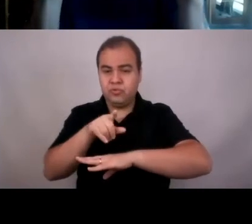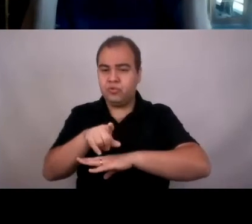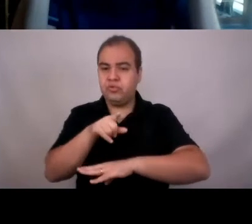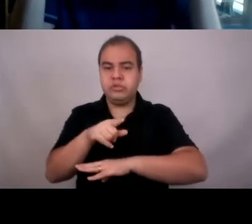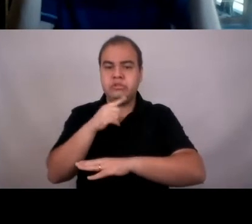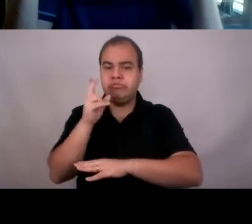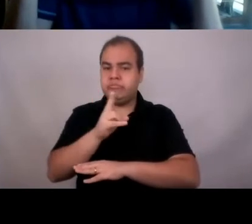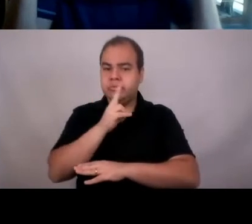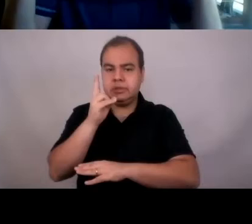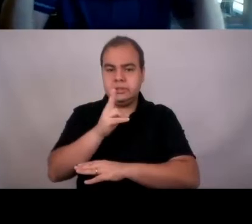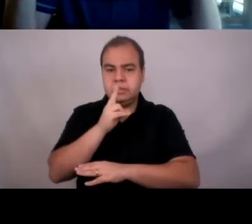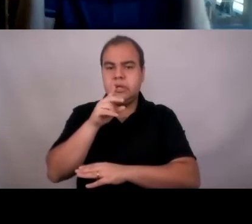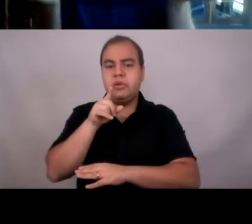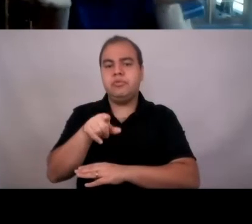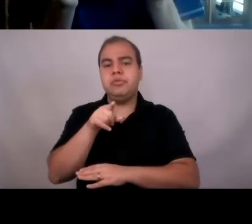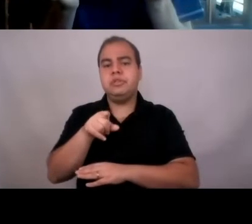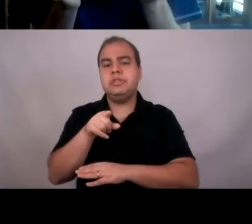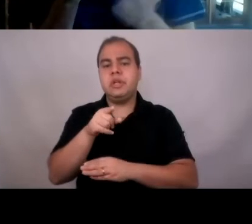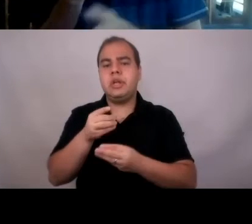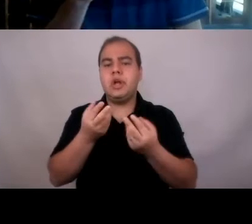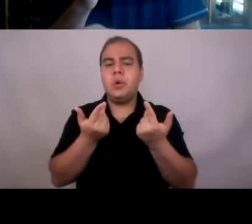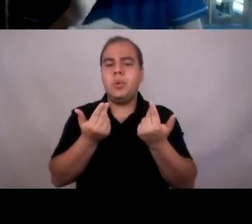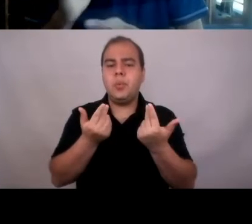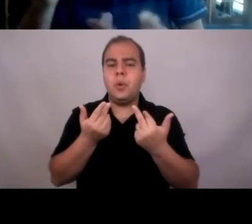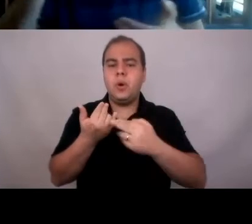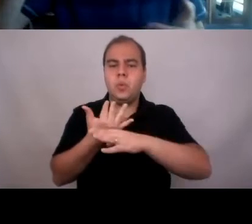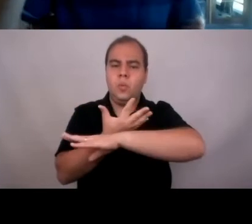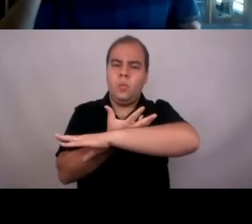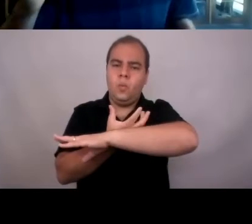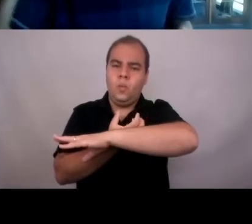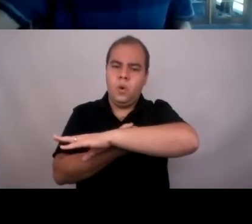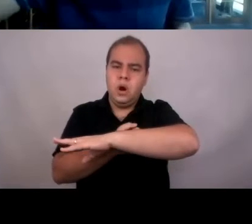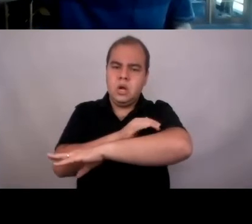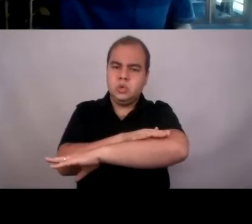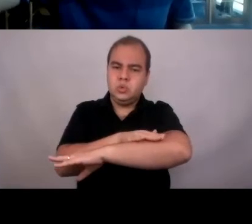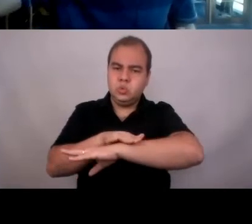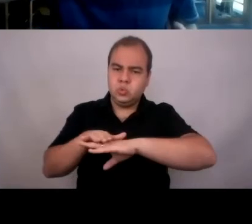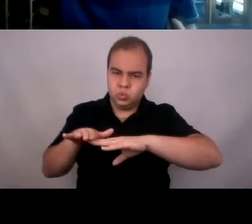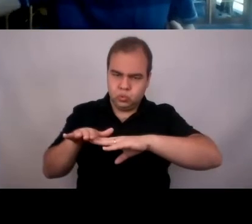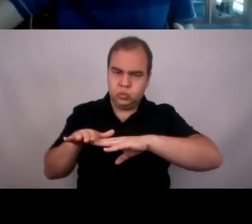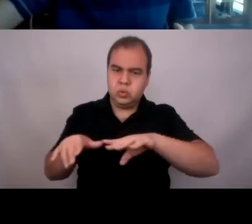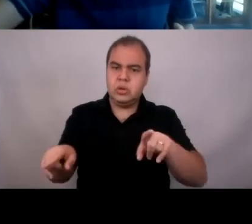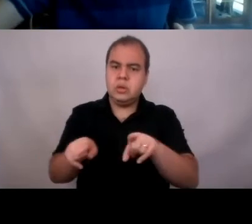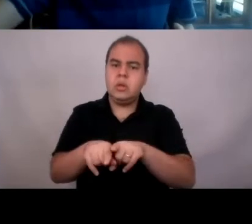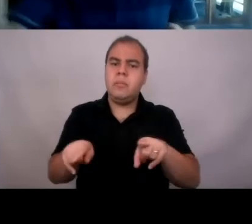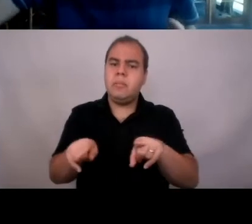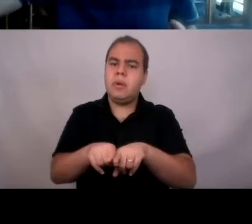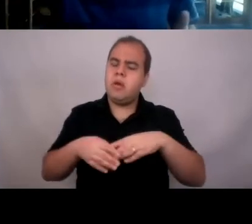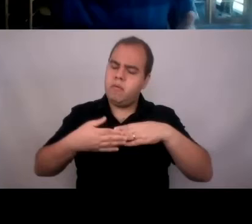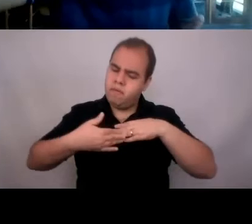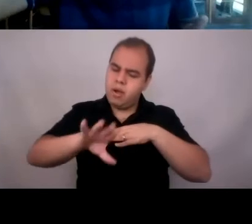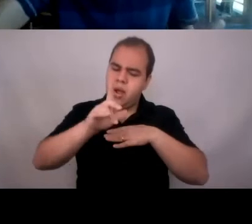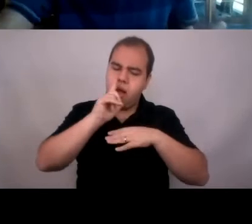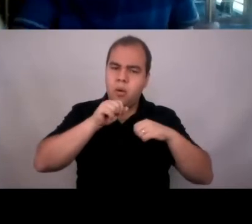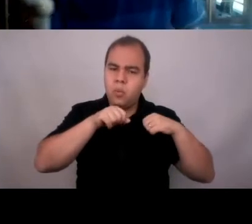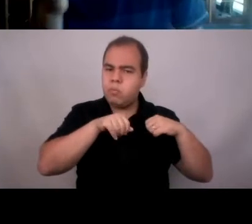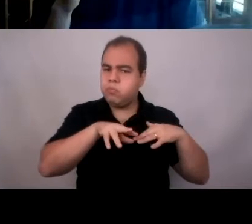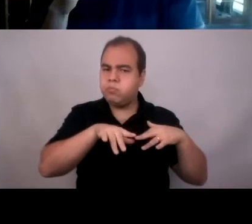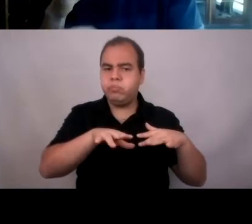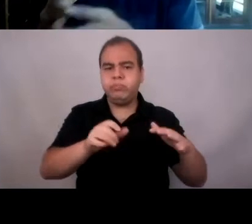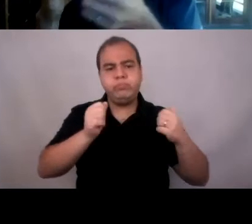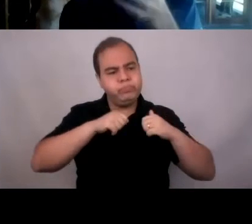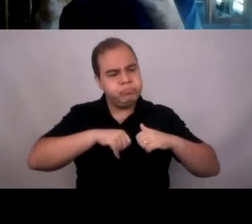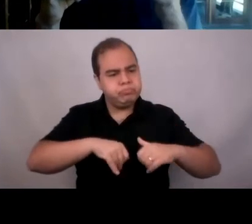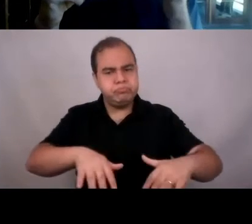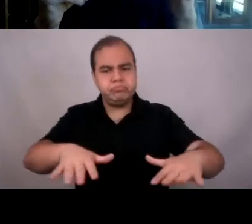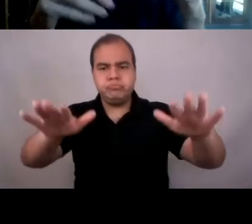você vai trabalhar com a impermeabilização dessa estrutura e essa estrutura vai conduzir a água para elementos que vão estar